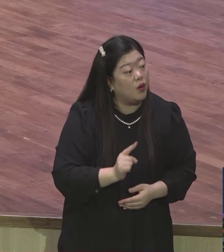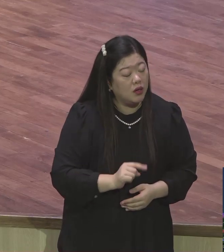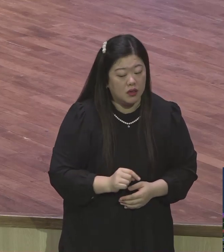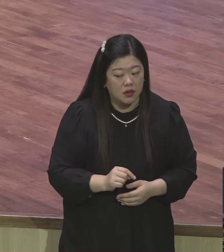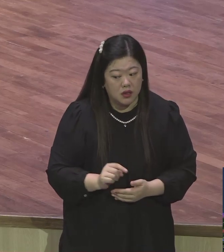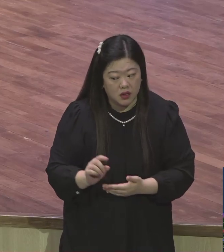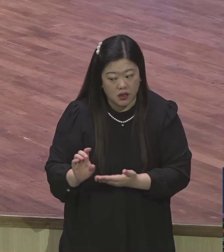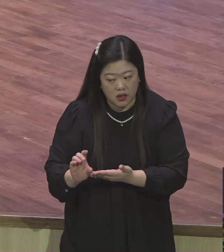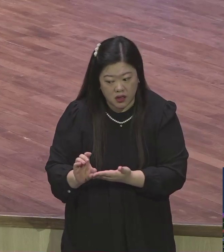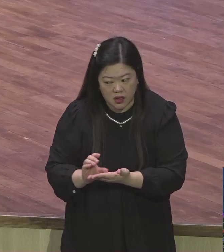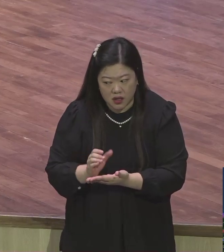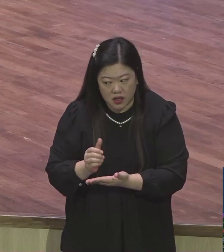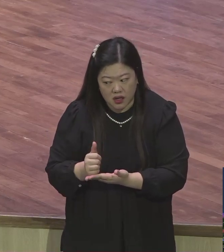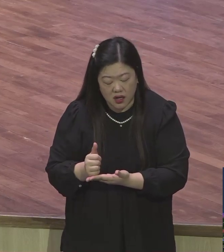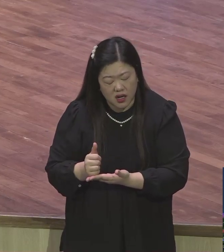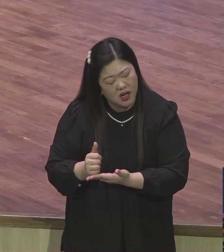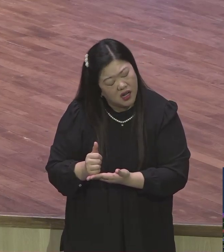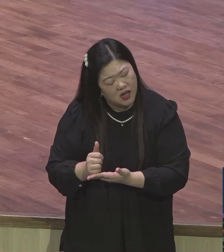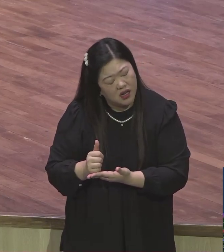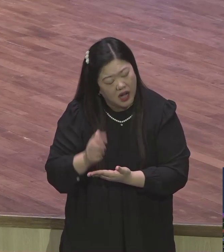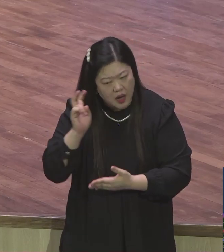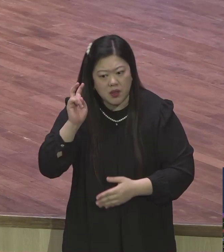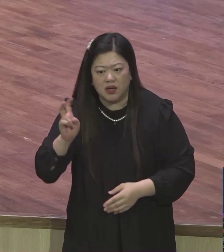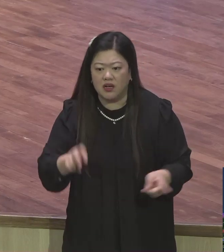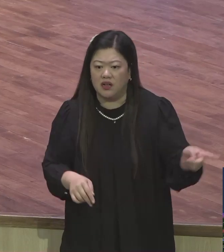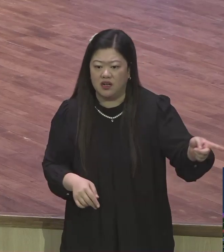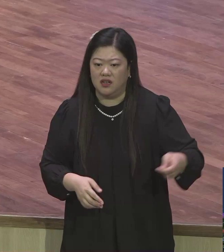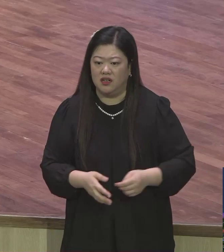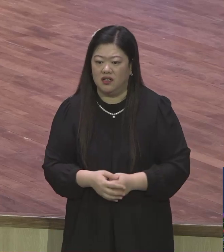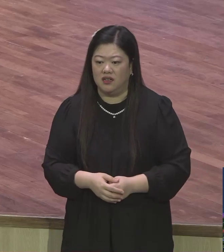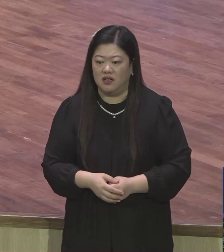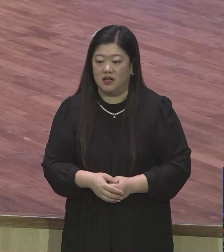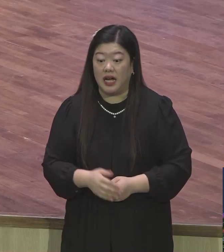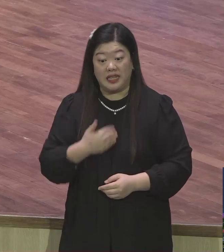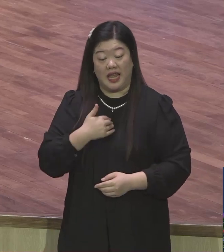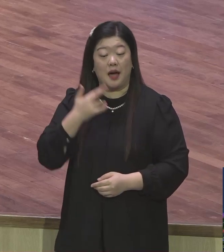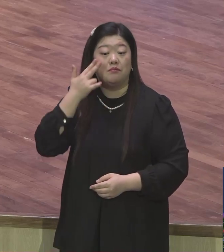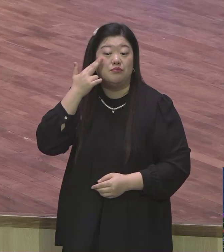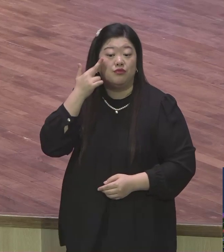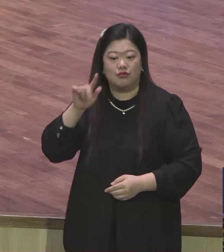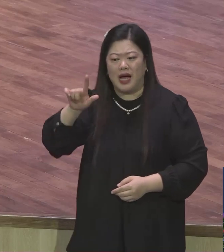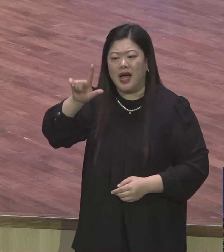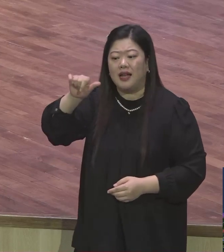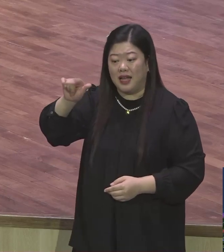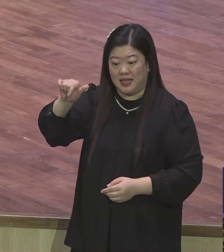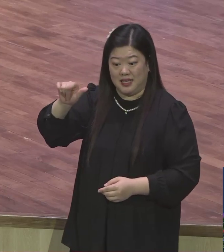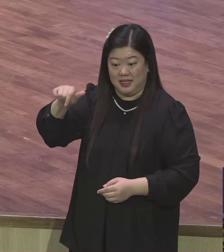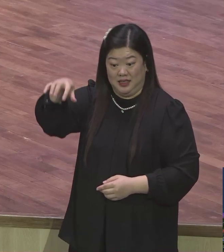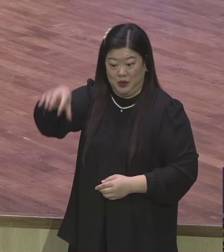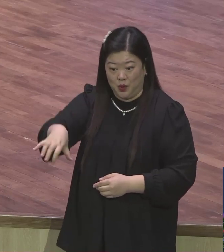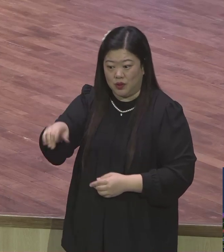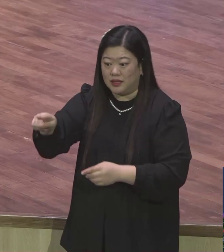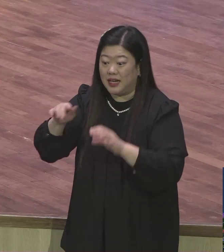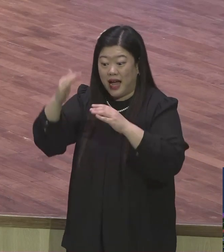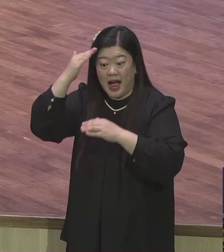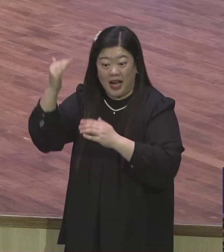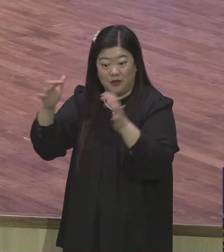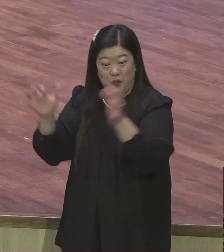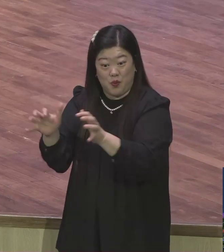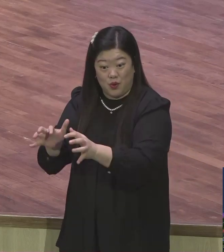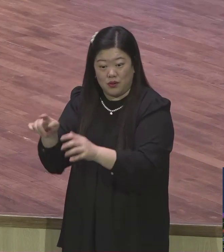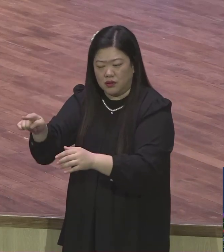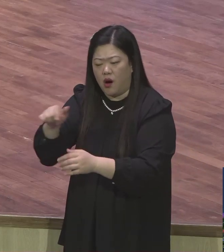몰라요. 미국 LA에서 내가 체험한 사실이에요. 새벽기도 목사님들과 새벽기도 하루도 안 빠지고 30년 동안